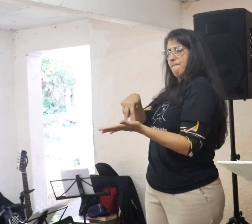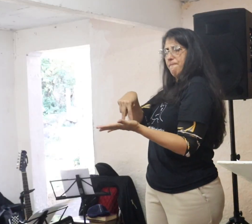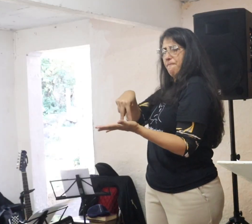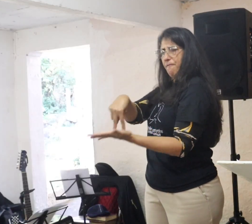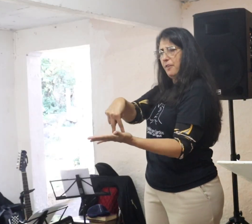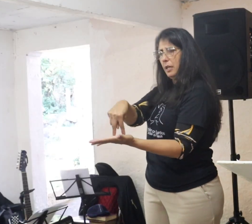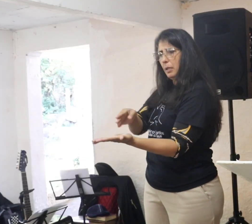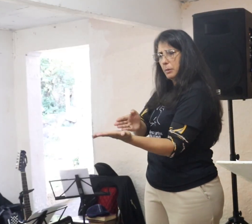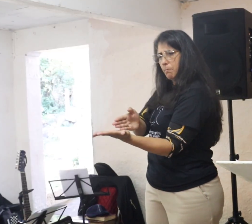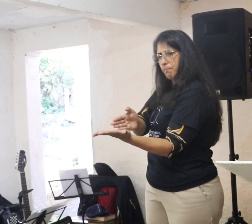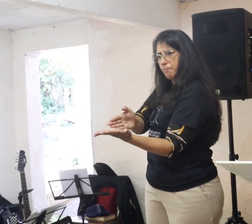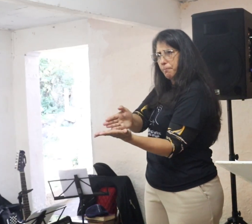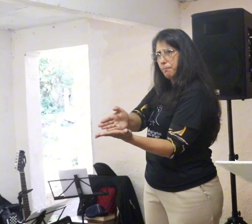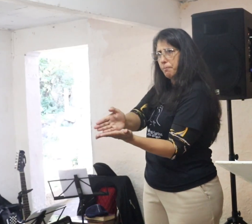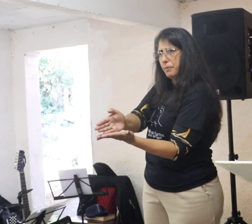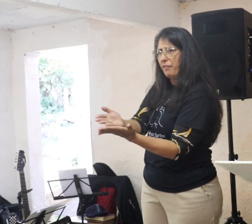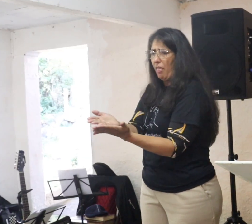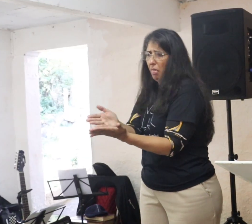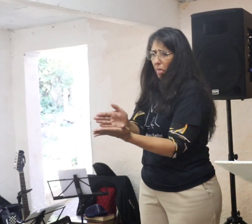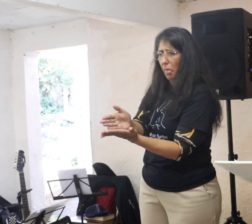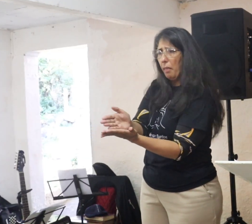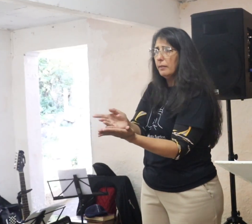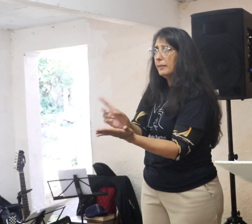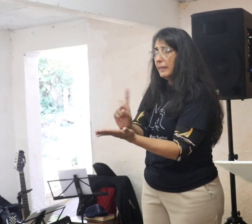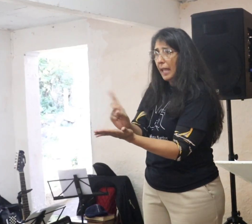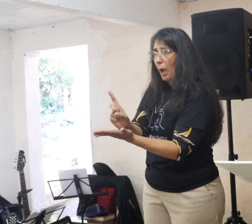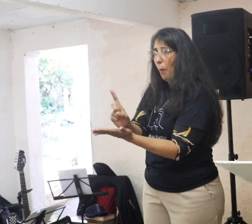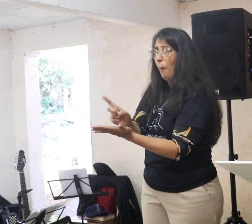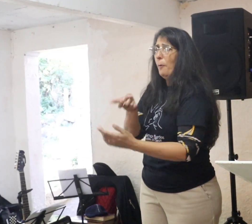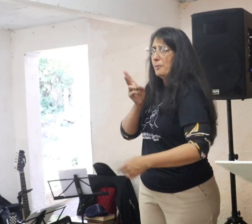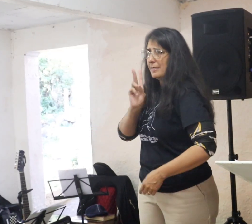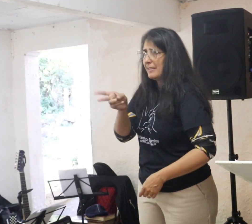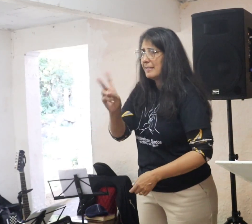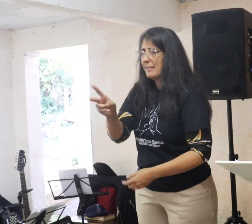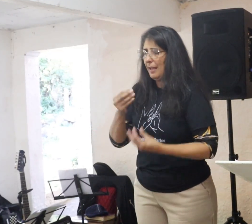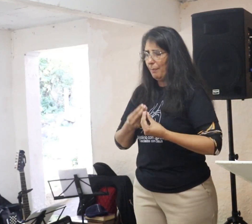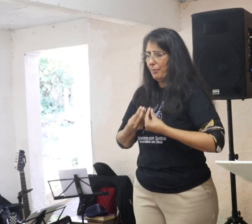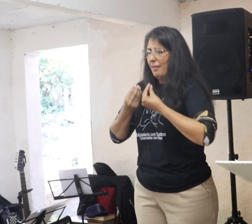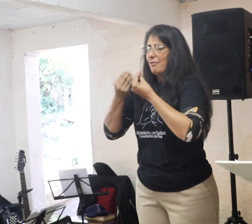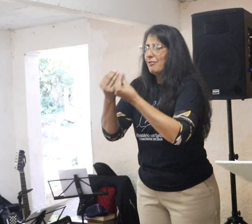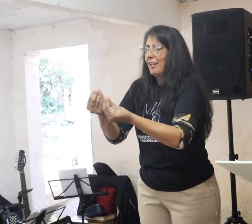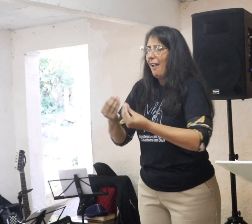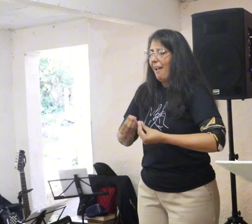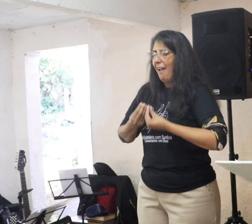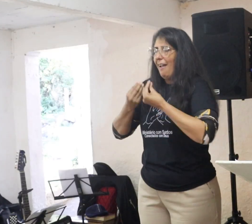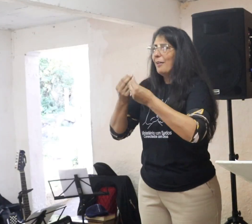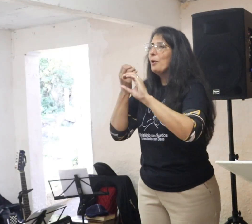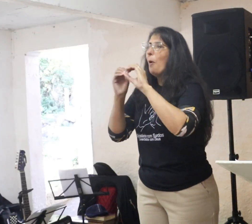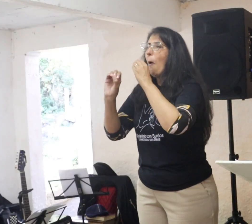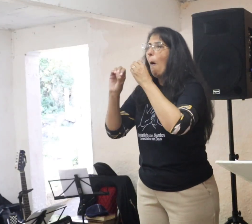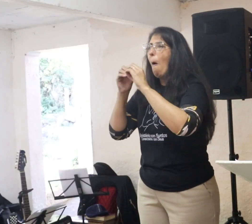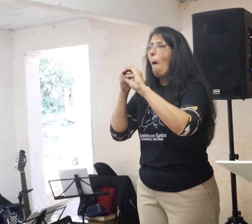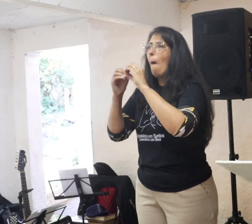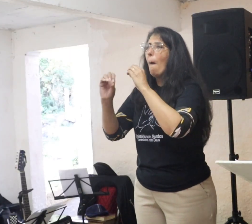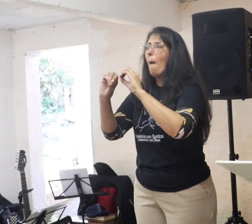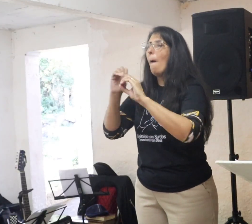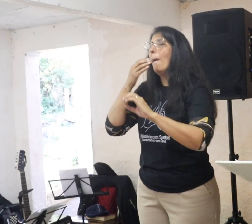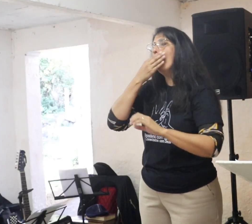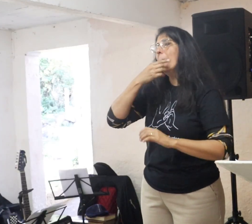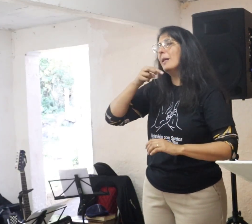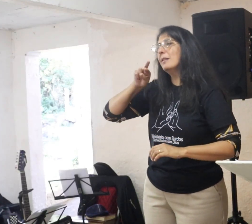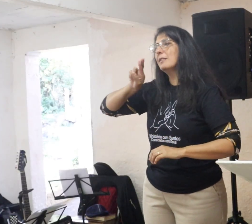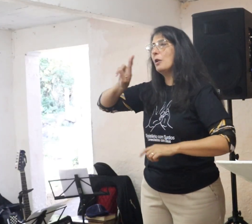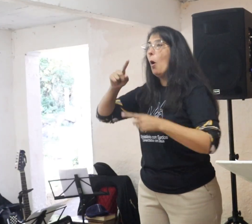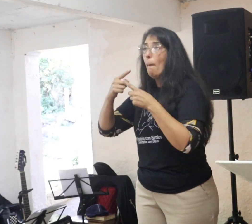firmes inabaláveis, sejam sempre dedicados à obra do Senhor, pois